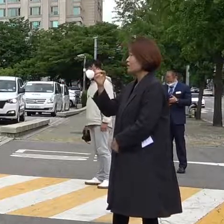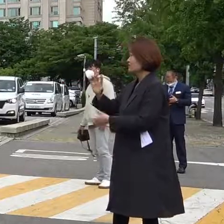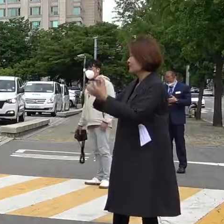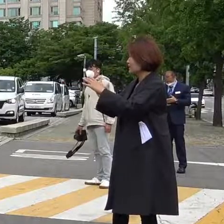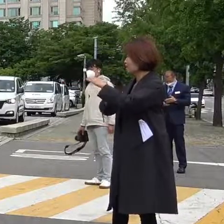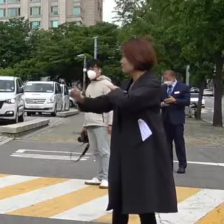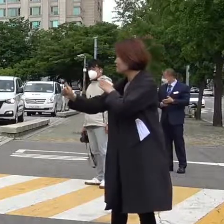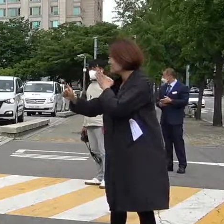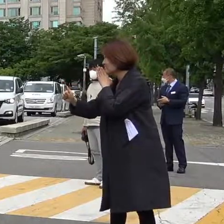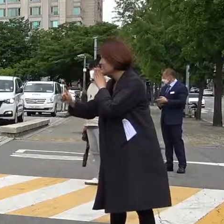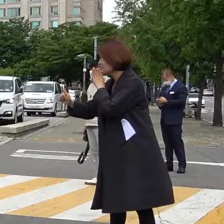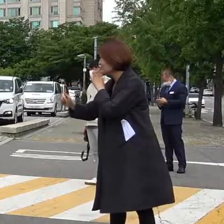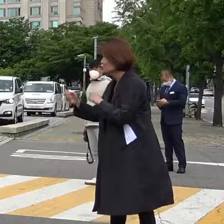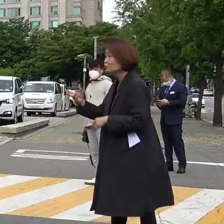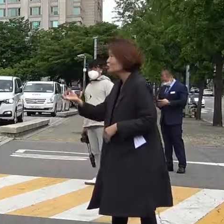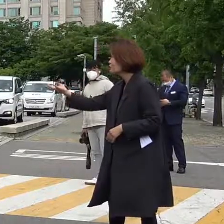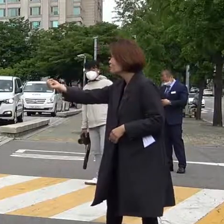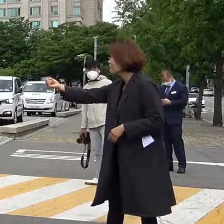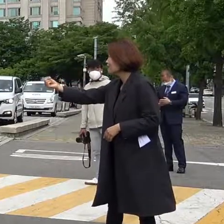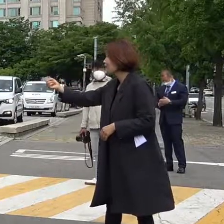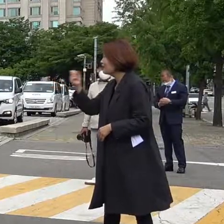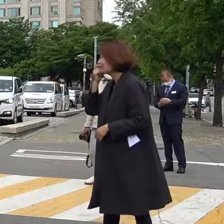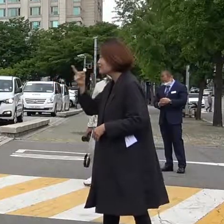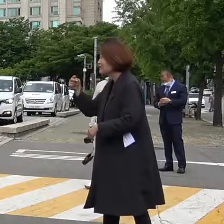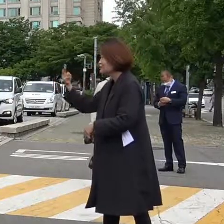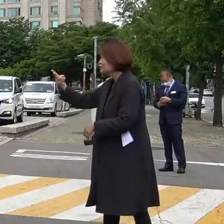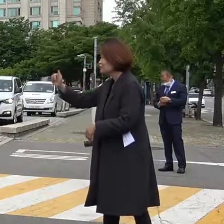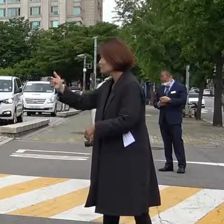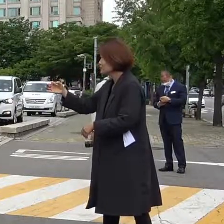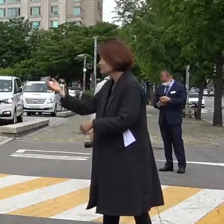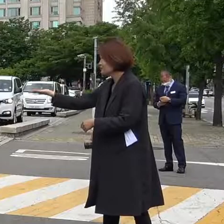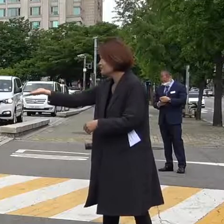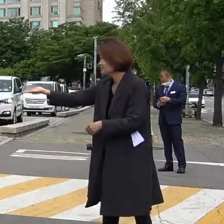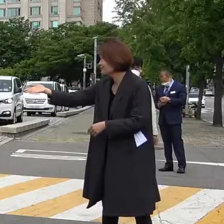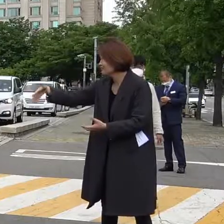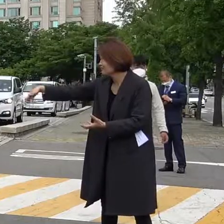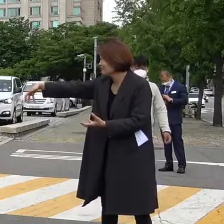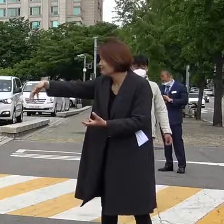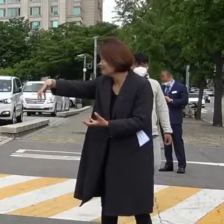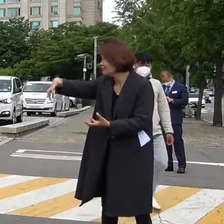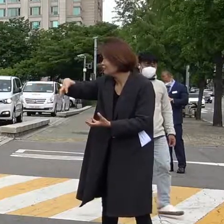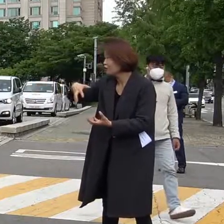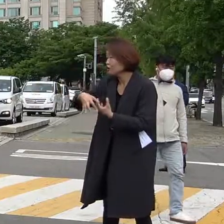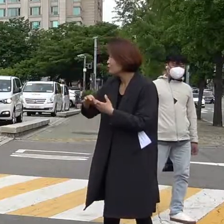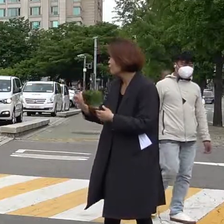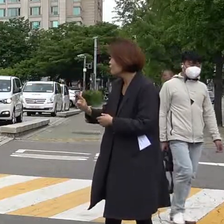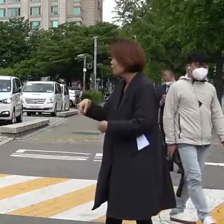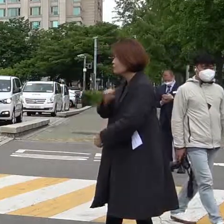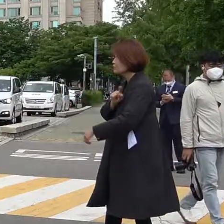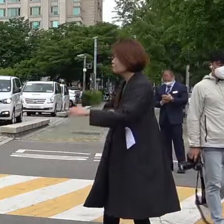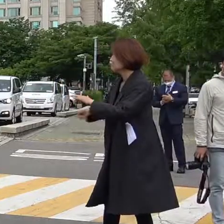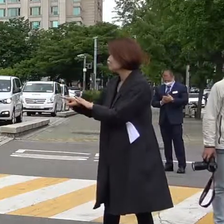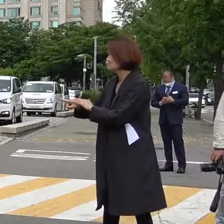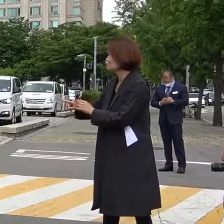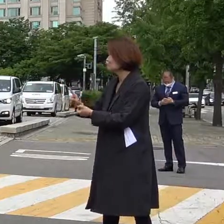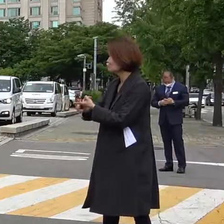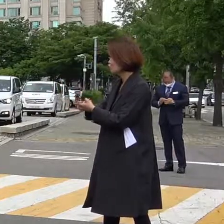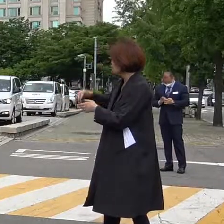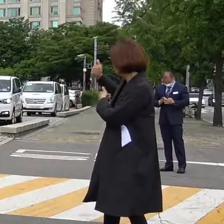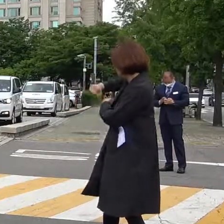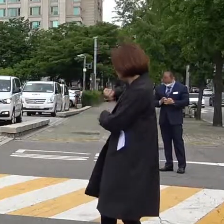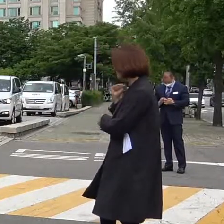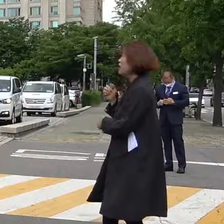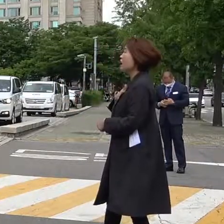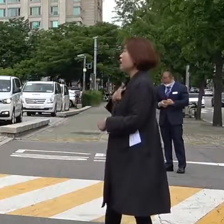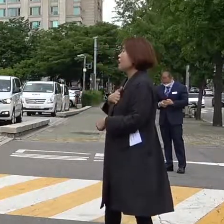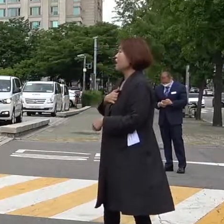공영방송이고 이 수신료를 받고 운영 재원을 쓰고 있어서 당연히 먼저 선두적으로 인권위원회의 권고를